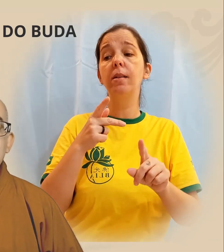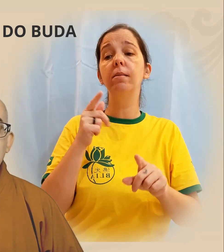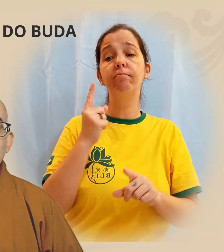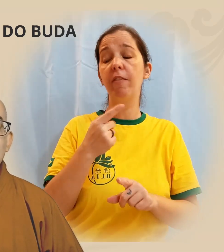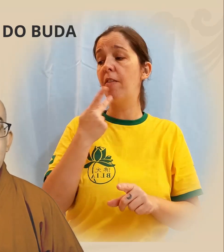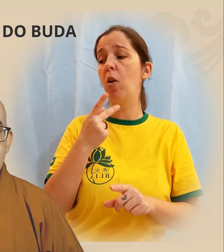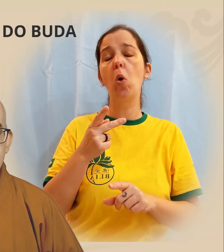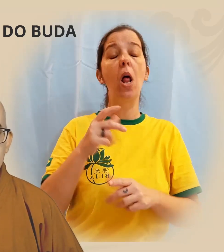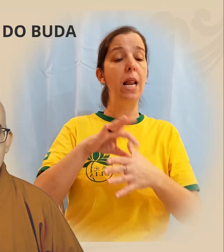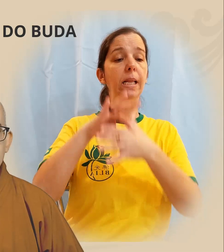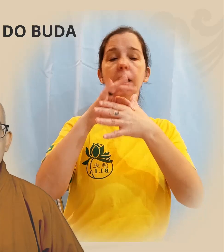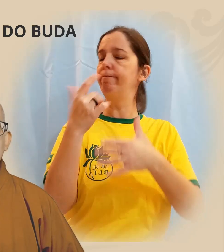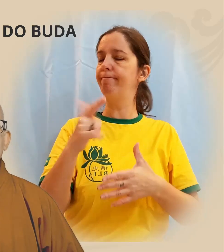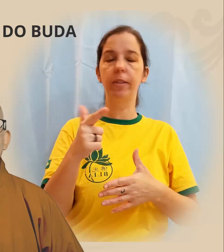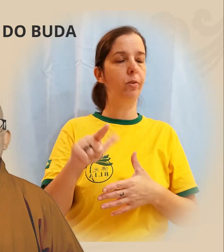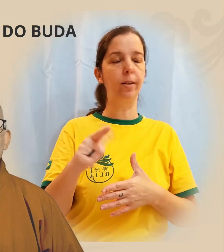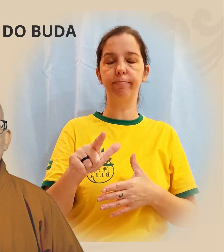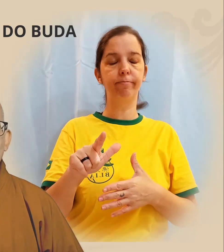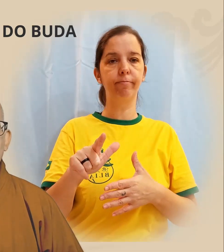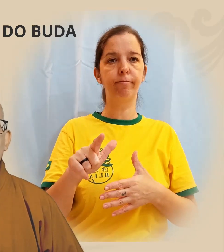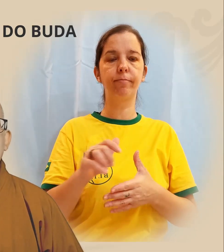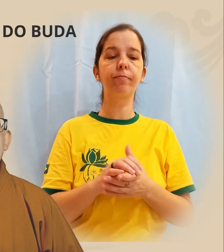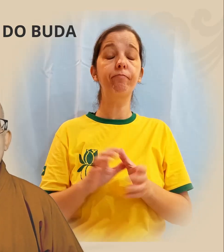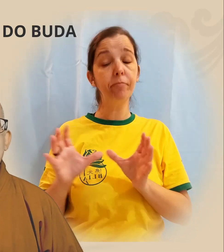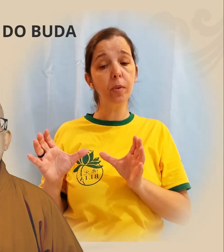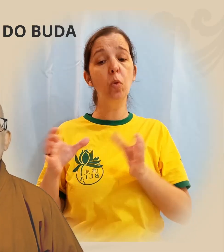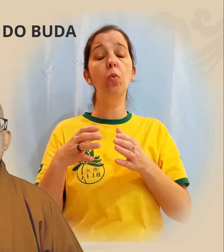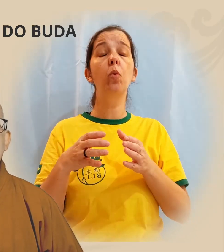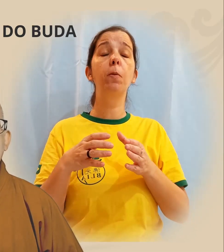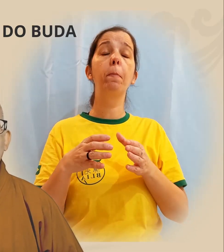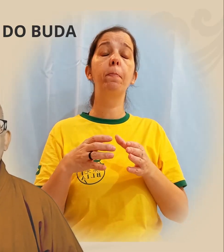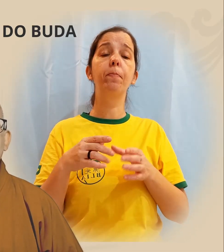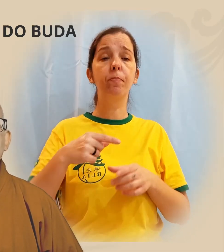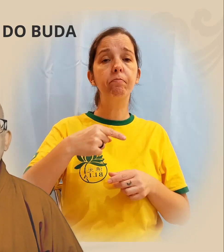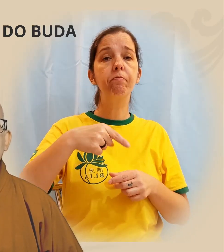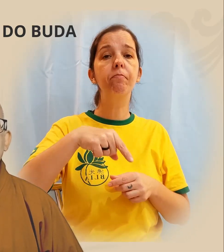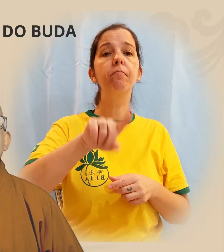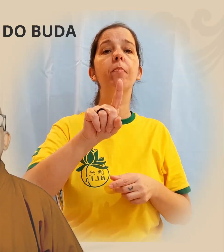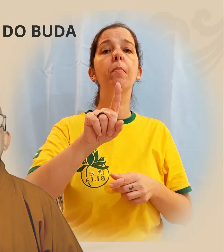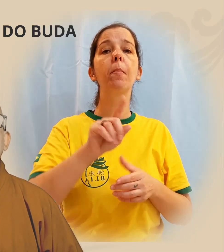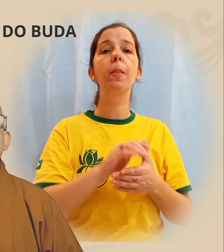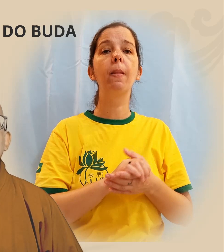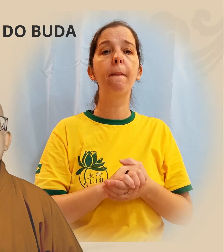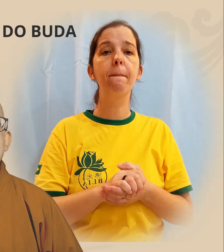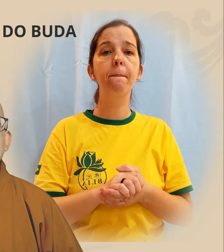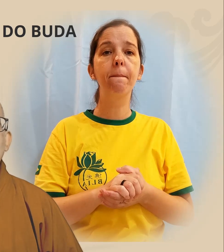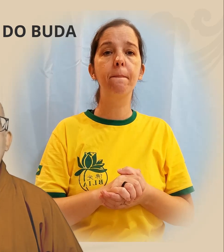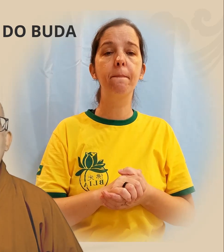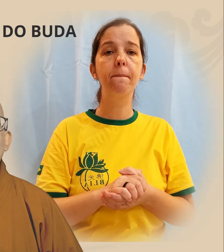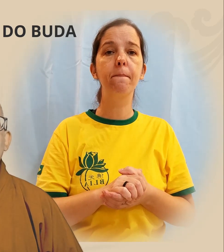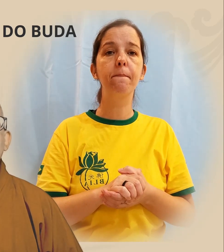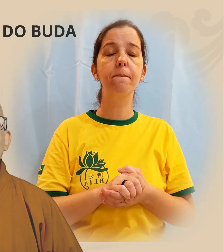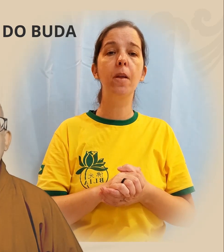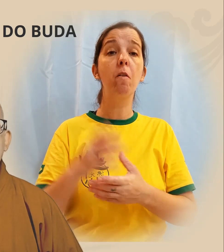figura de um líder. O grupo decide então ir em direção